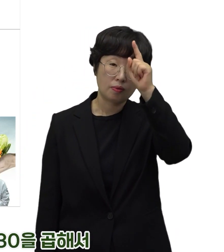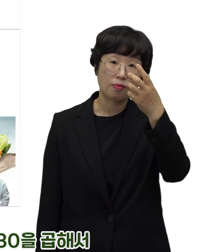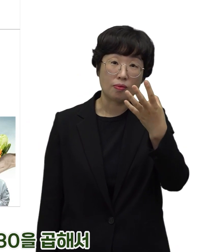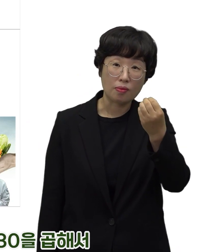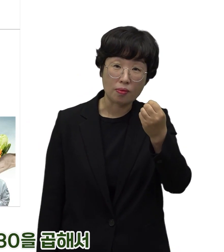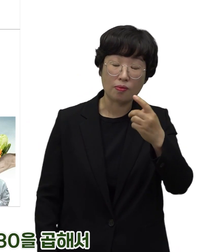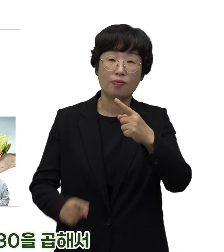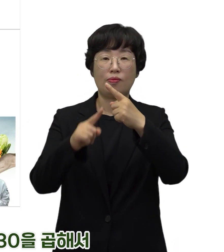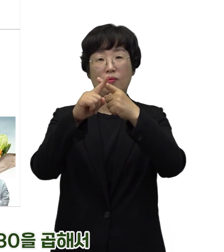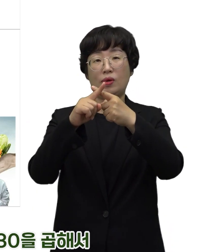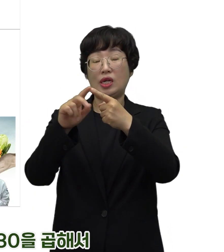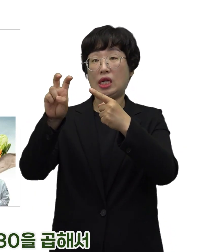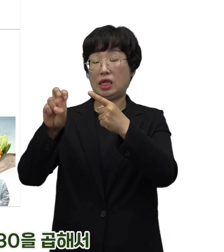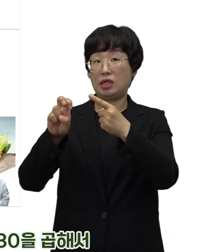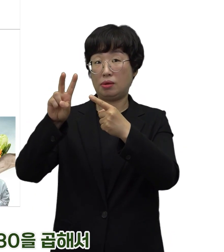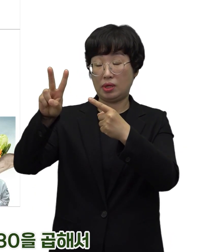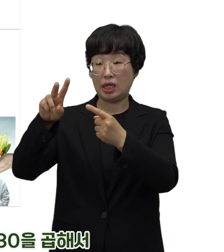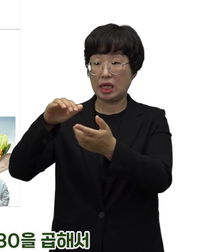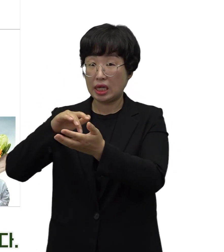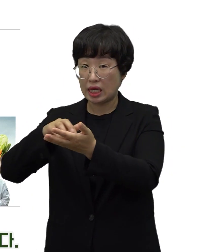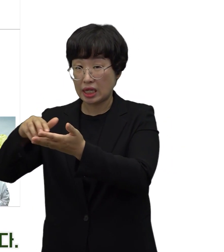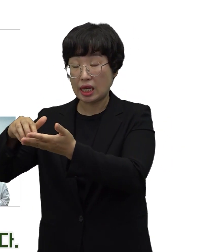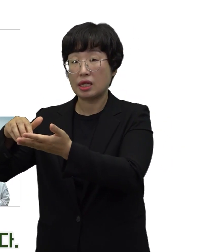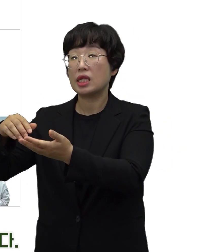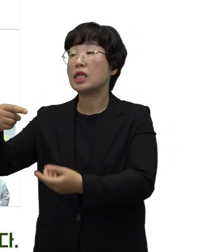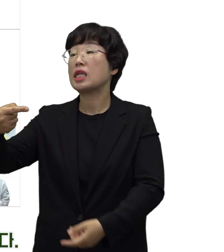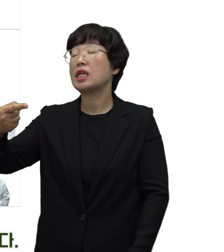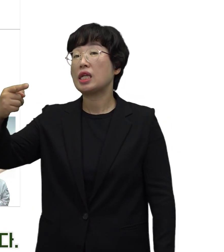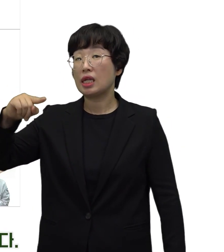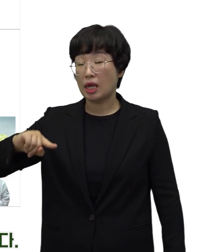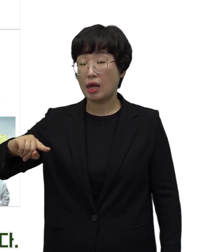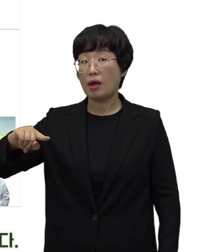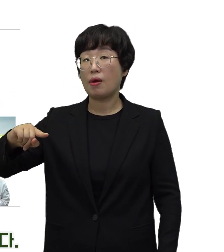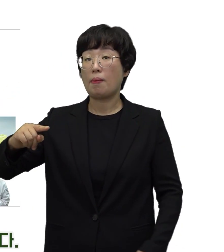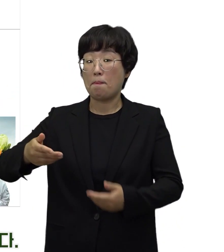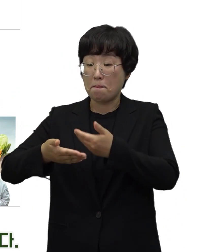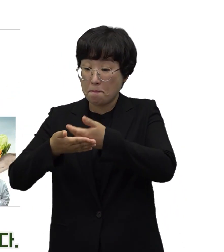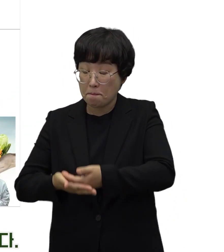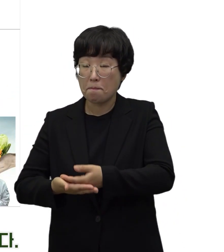구하시고 표준 체중에 30을 곱해서 필요 열량을